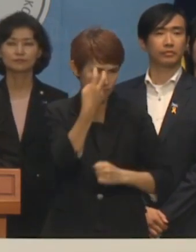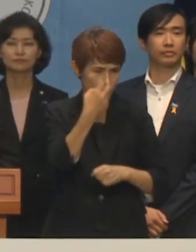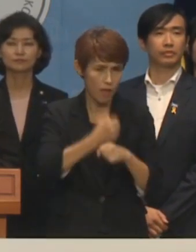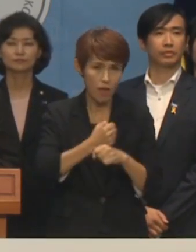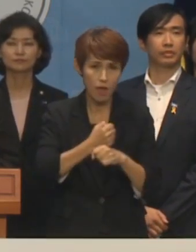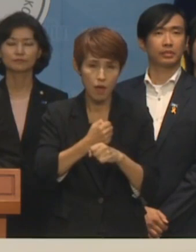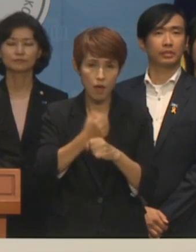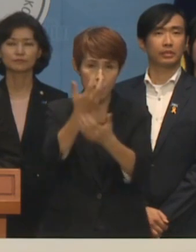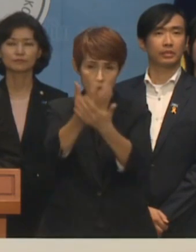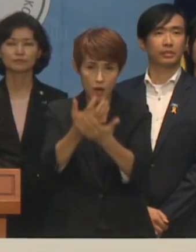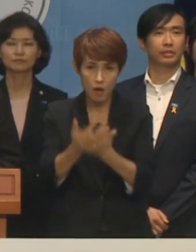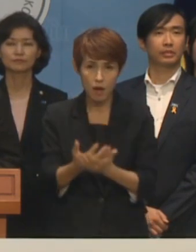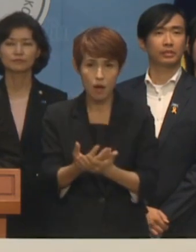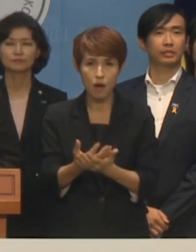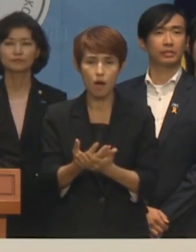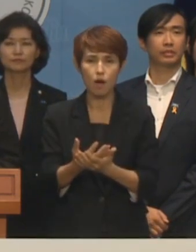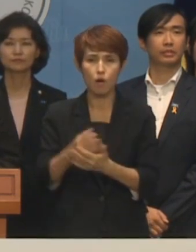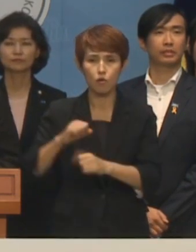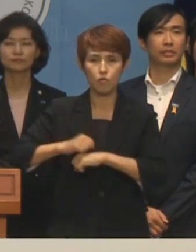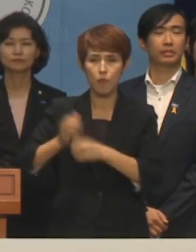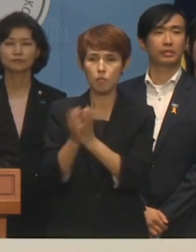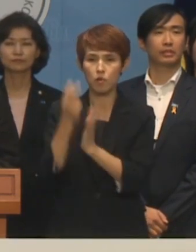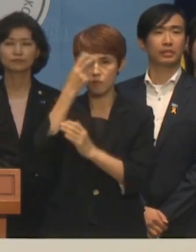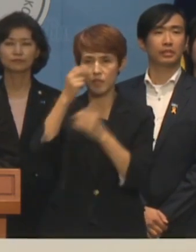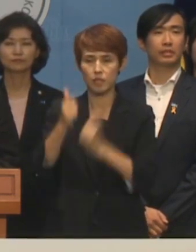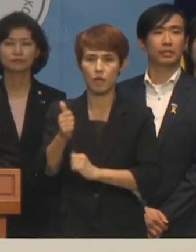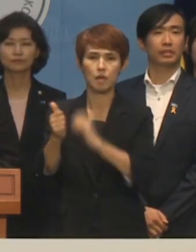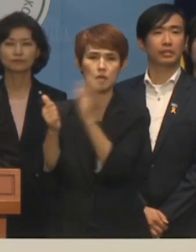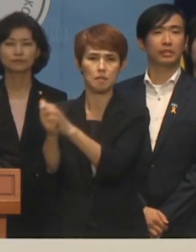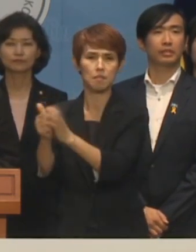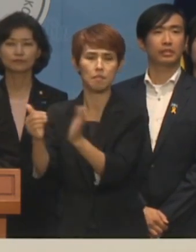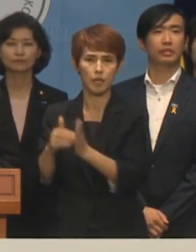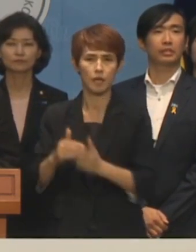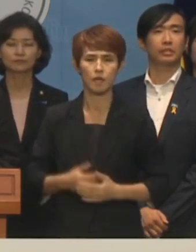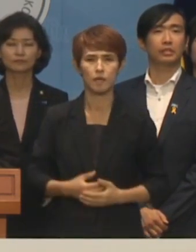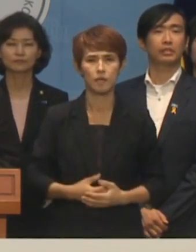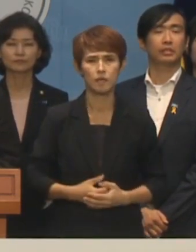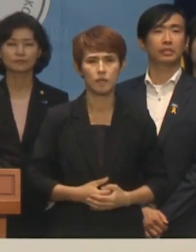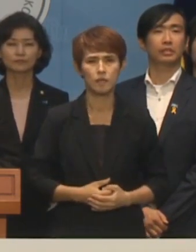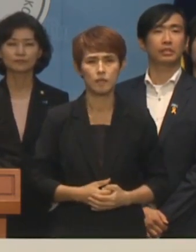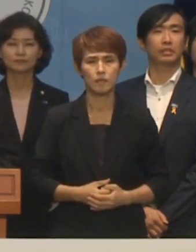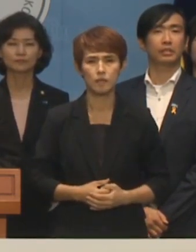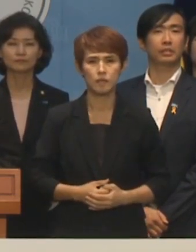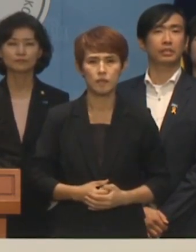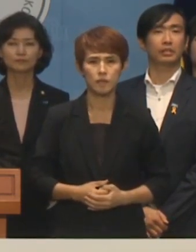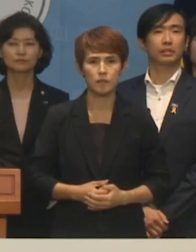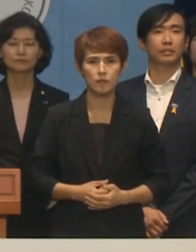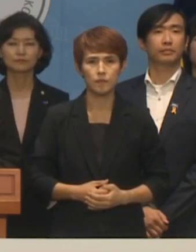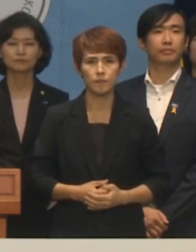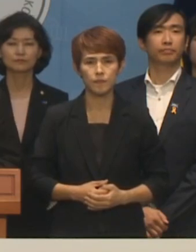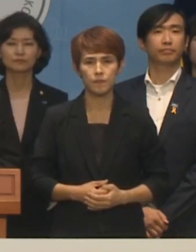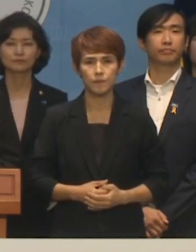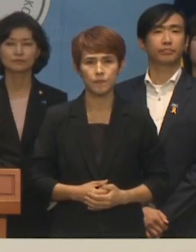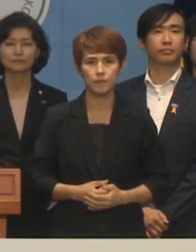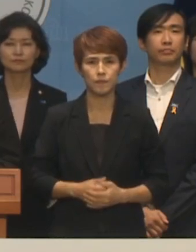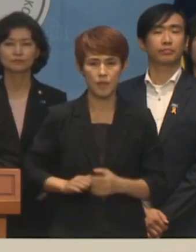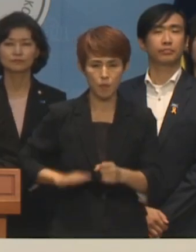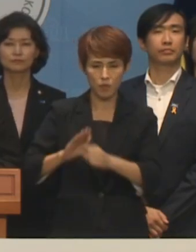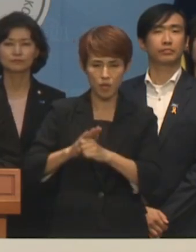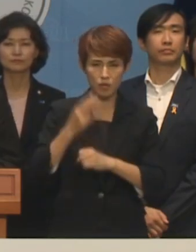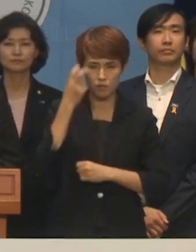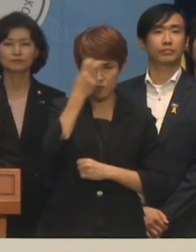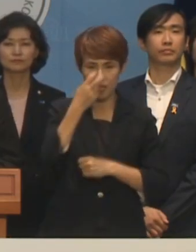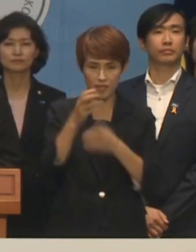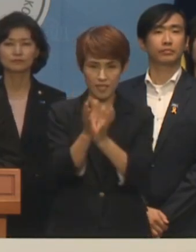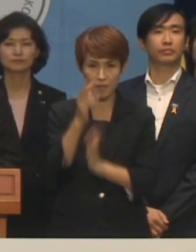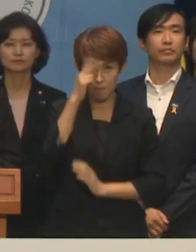사건 기록은 권한이 없는 국방부 검찰단으로 무단 회수되었다. 그 과정에서 해병대 수사단장